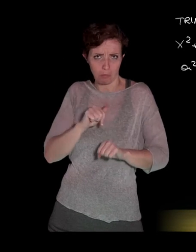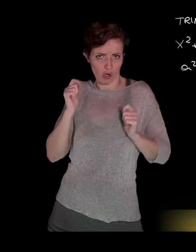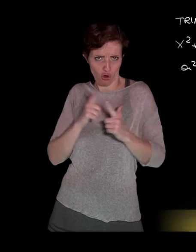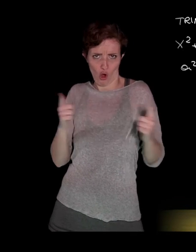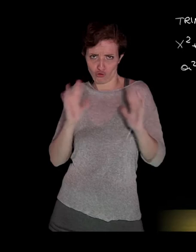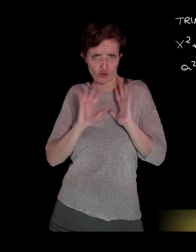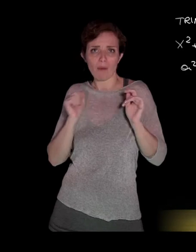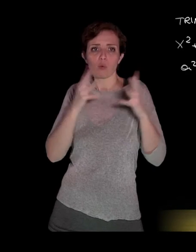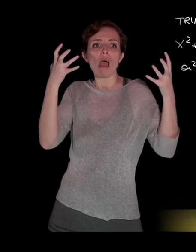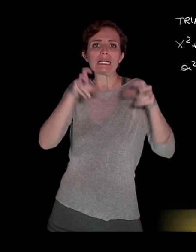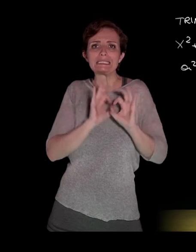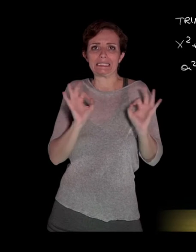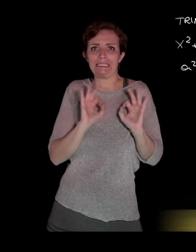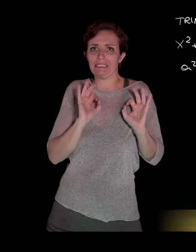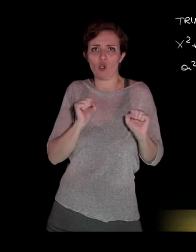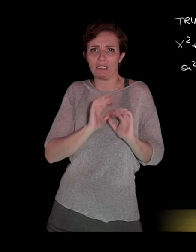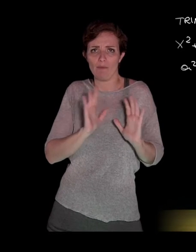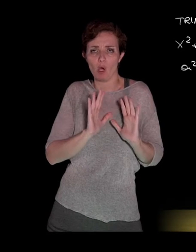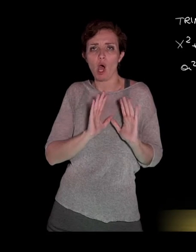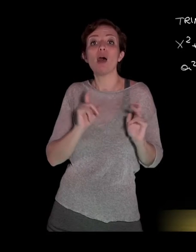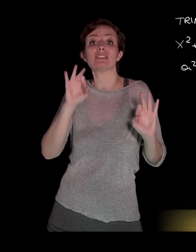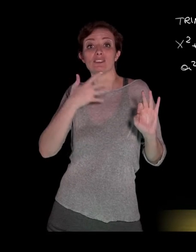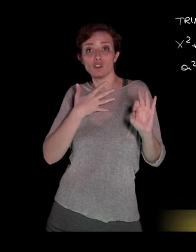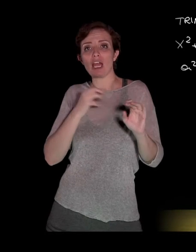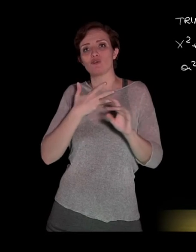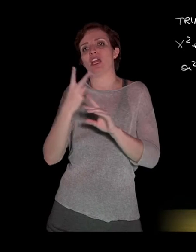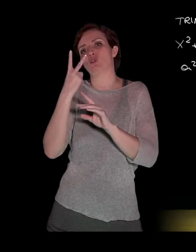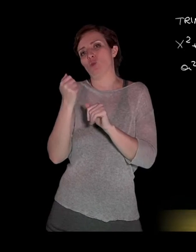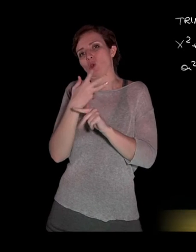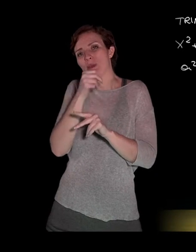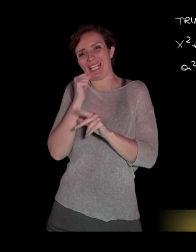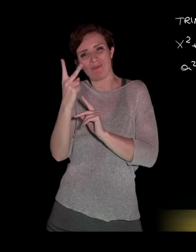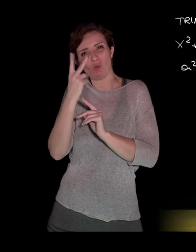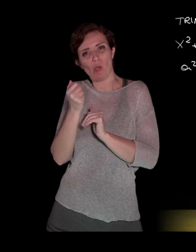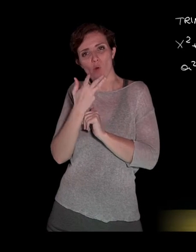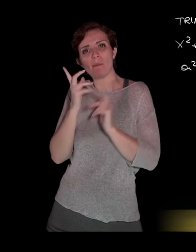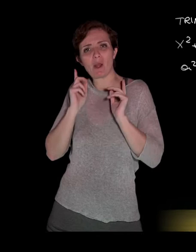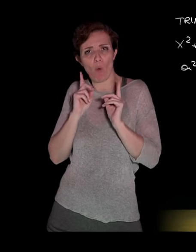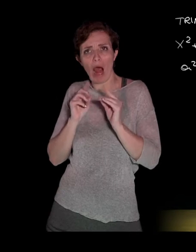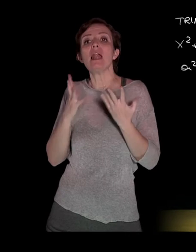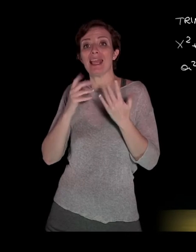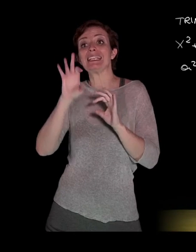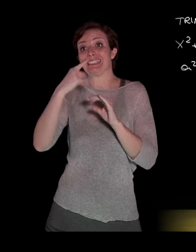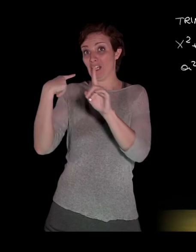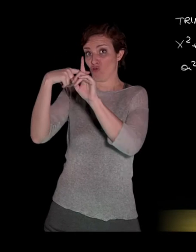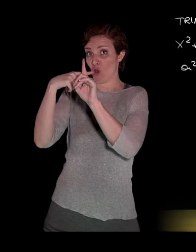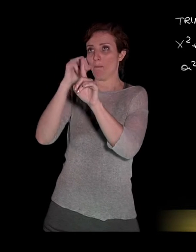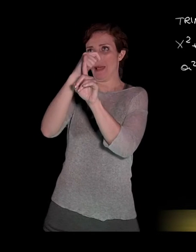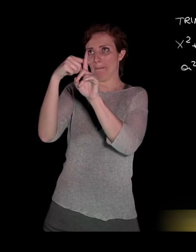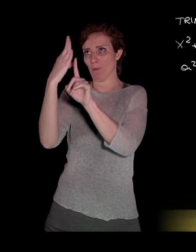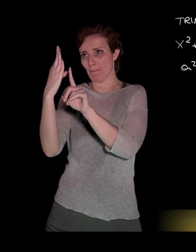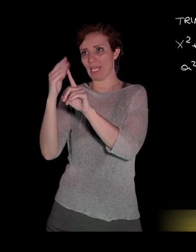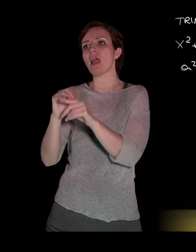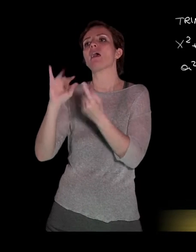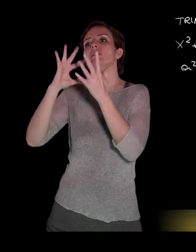detto evidentemente può essere anche irriducibile questo trinomio se esistono due numeri che sommati tra di loro restituiscano come somma appunto il